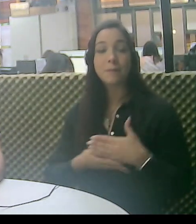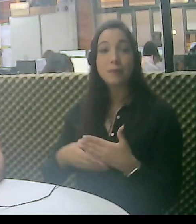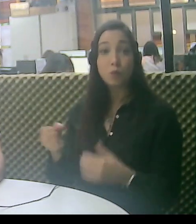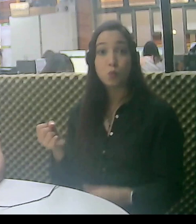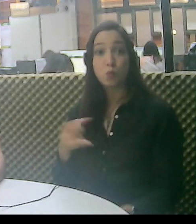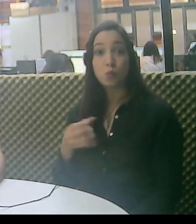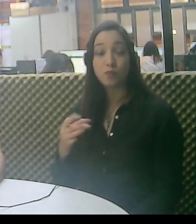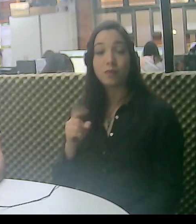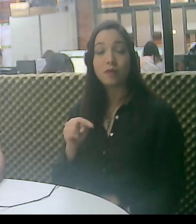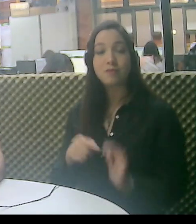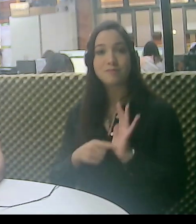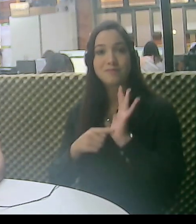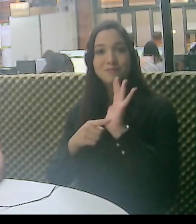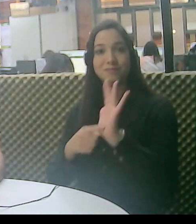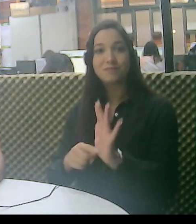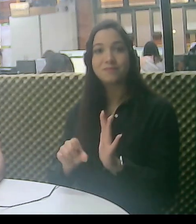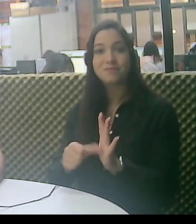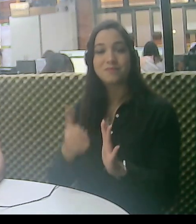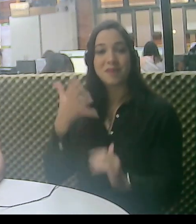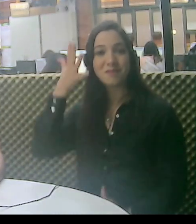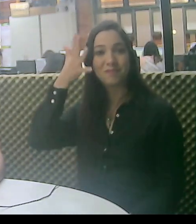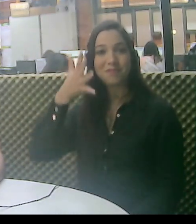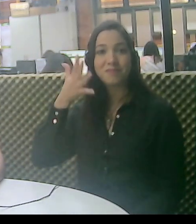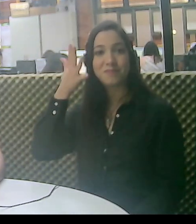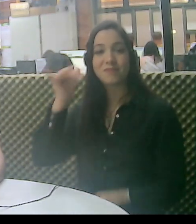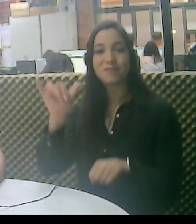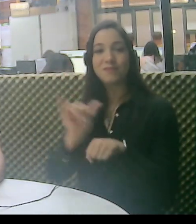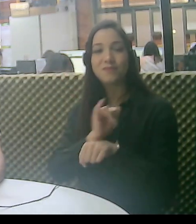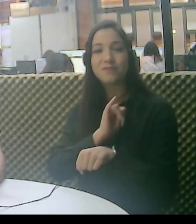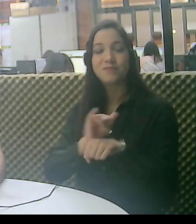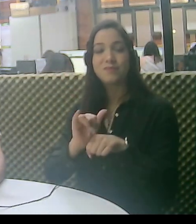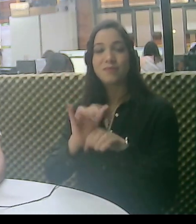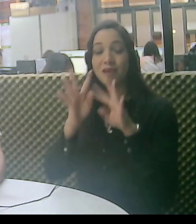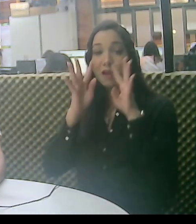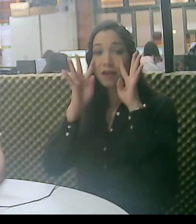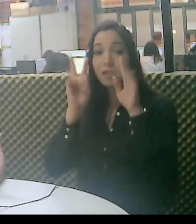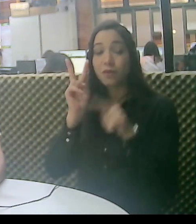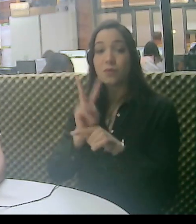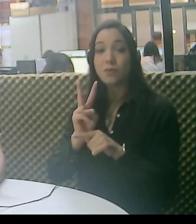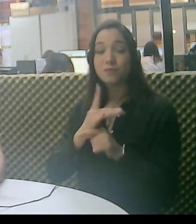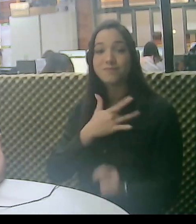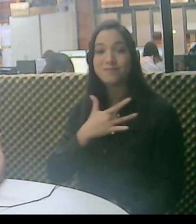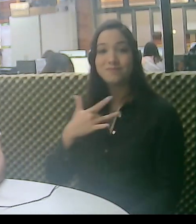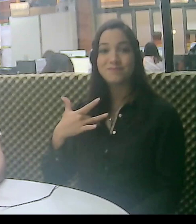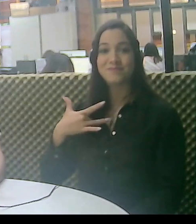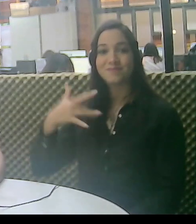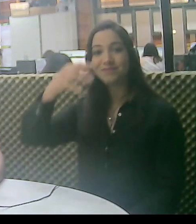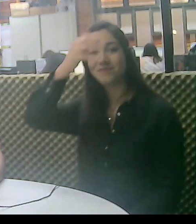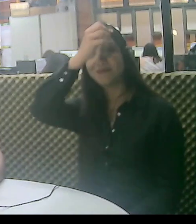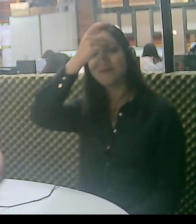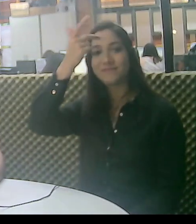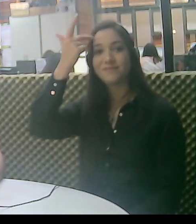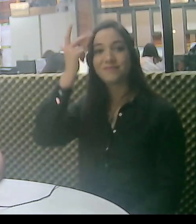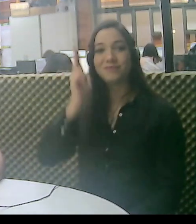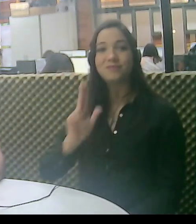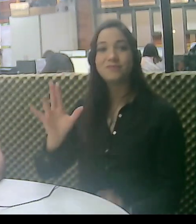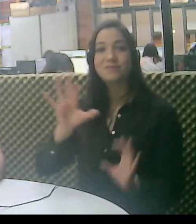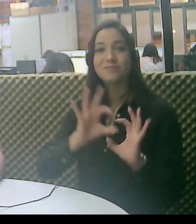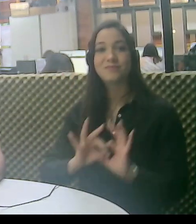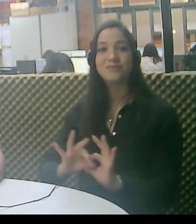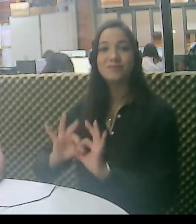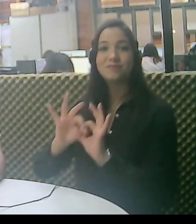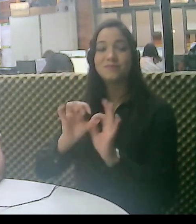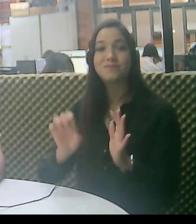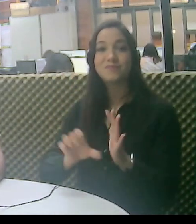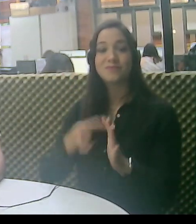cases apresentados na primeira conferência Planificação da Atenção à Saúde. A Prefeitura de Uberlândia está participando da